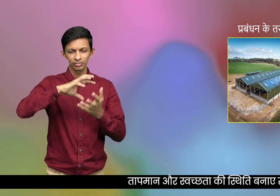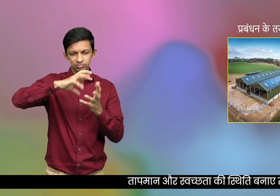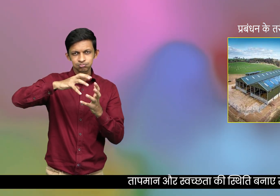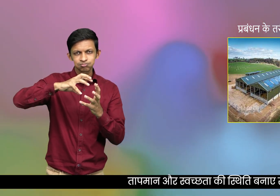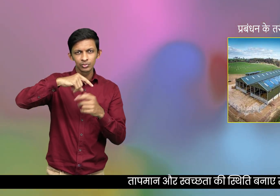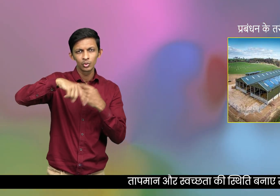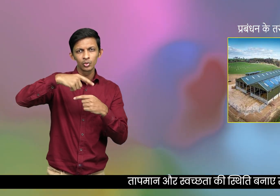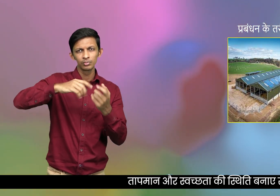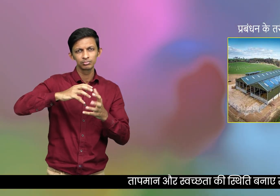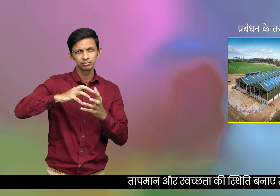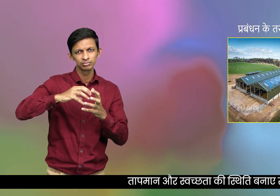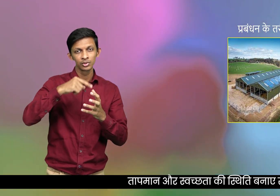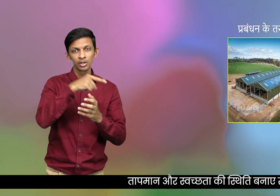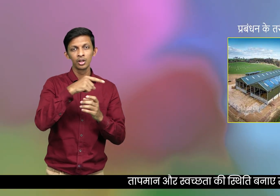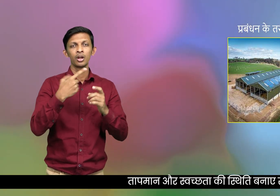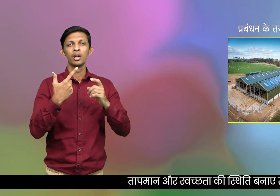पहला, तापमान और स्वच्छता की